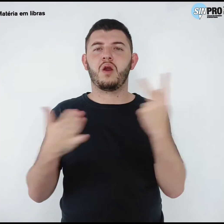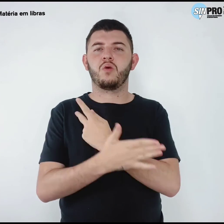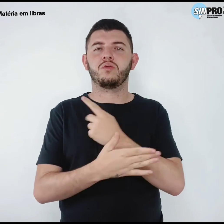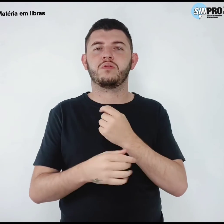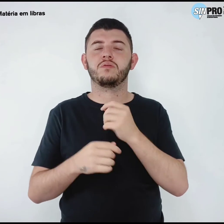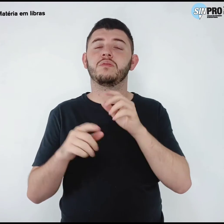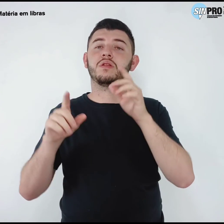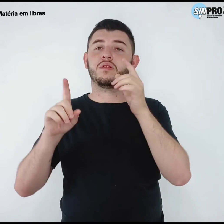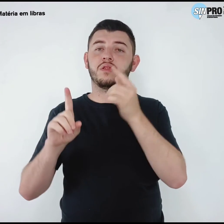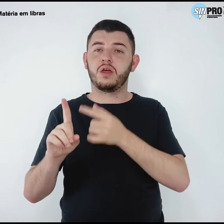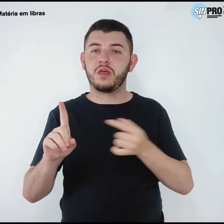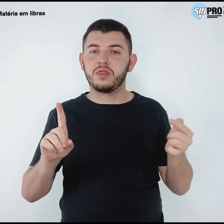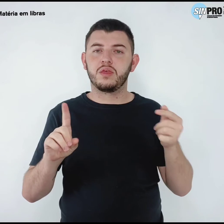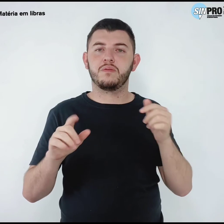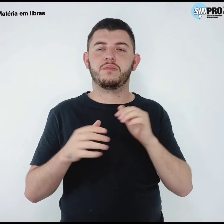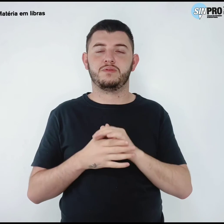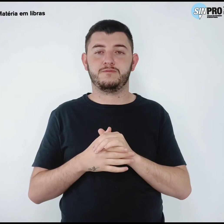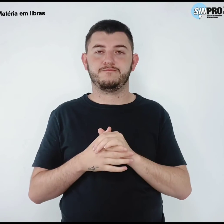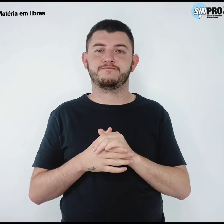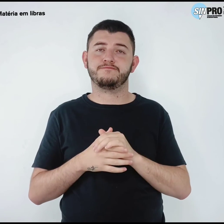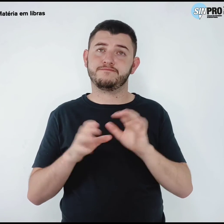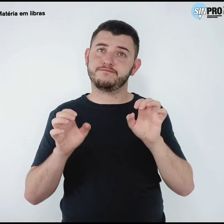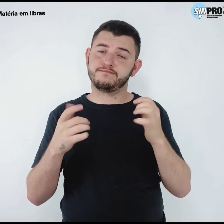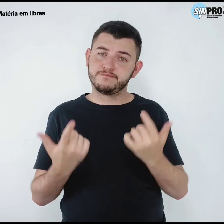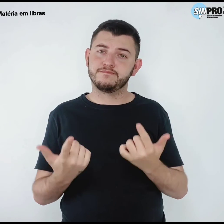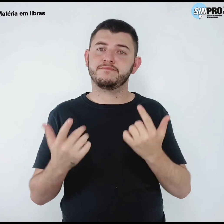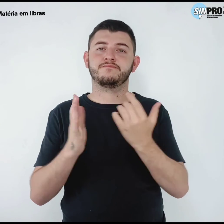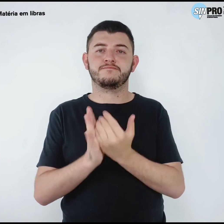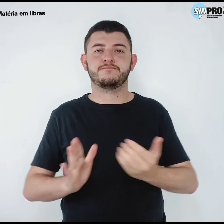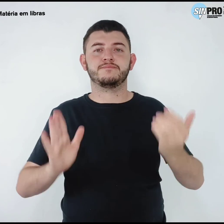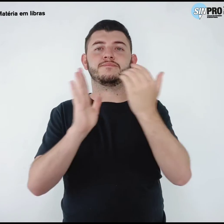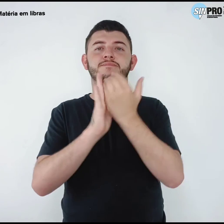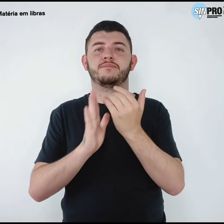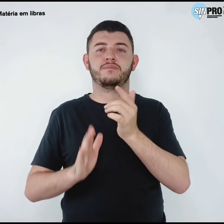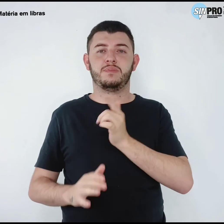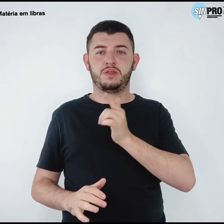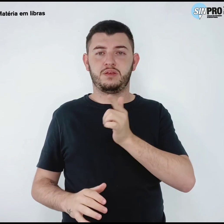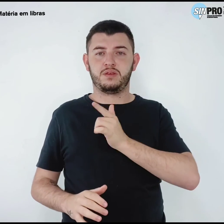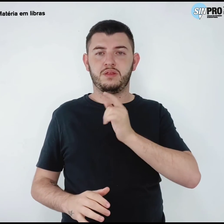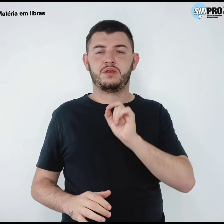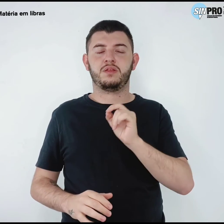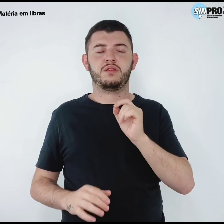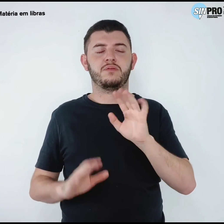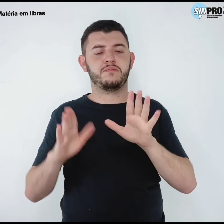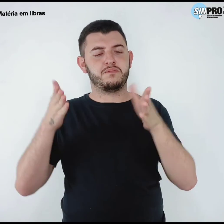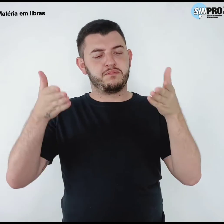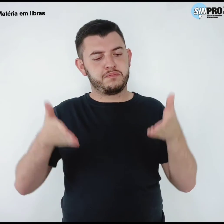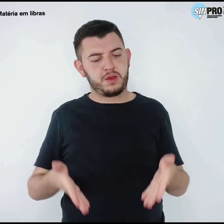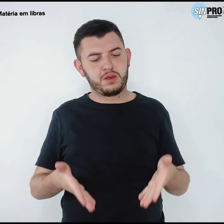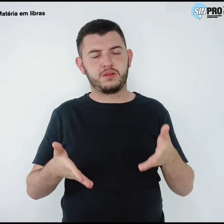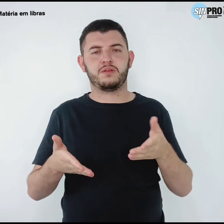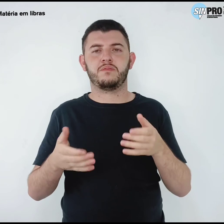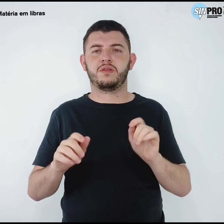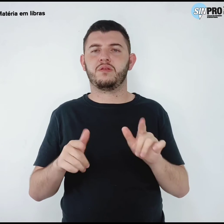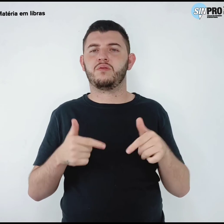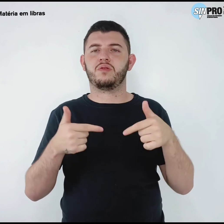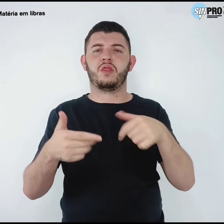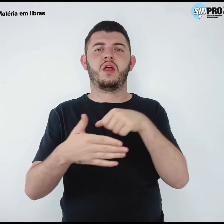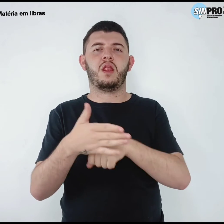acontecimentos da semana. Além, obviamente, da importância de participação da luta